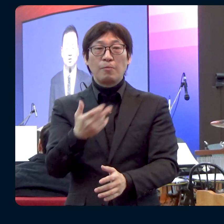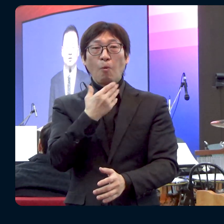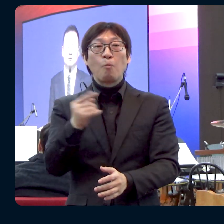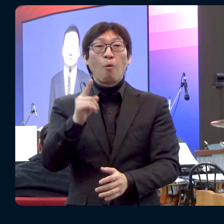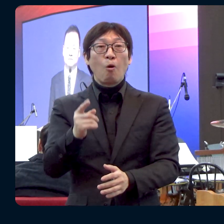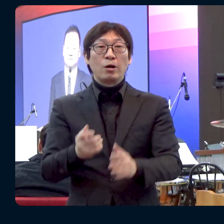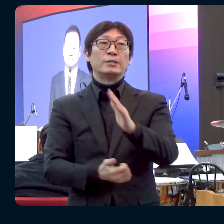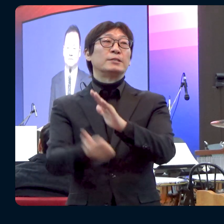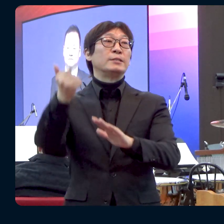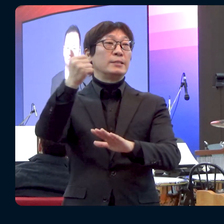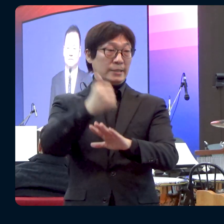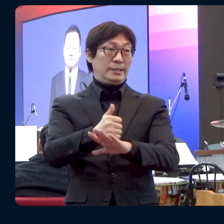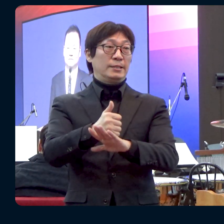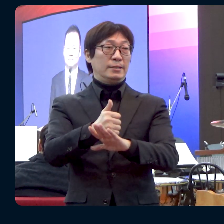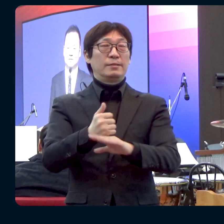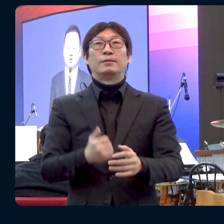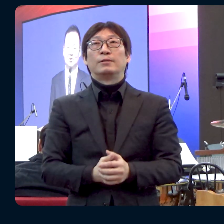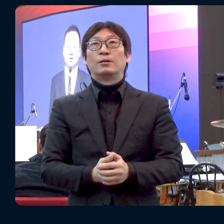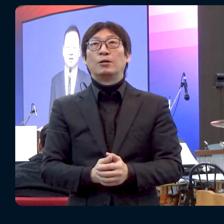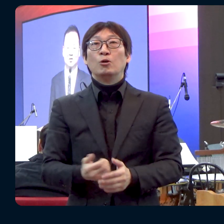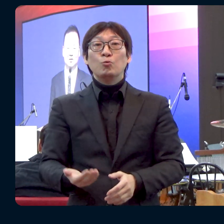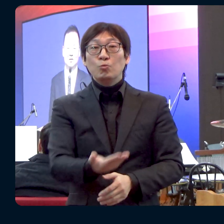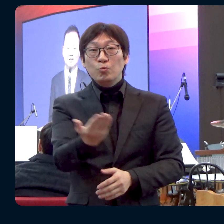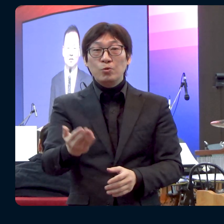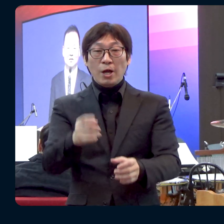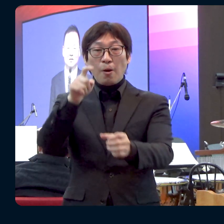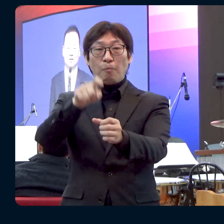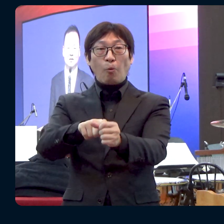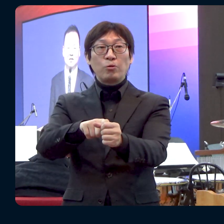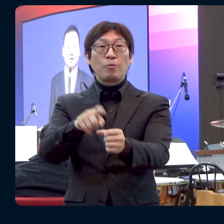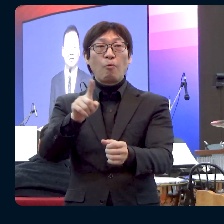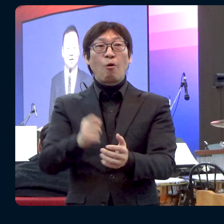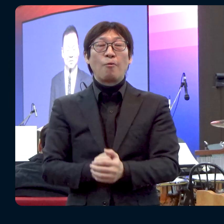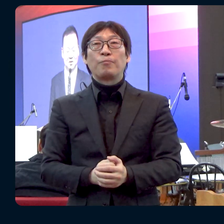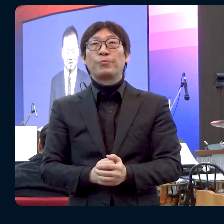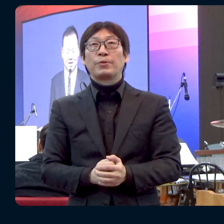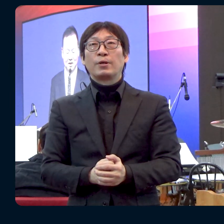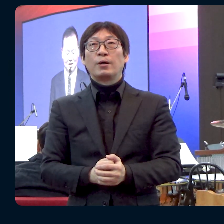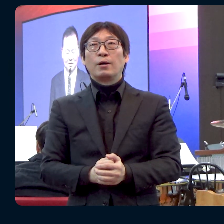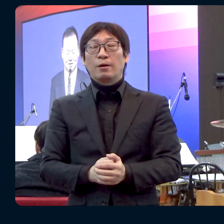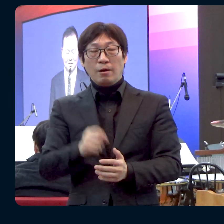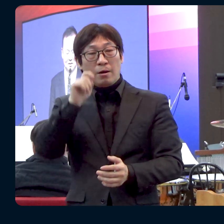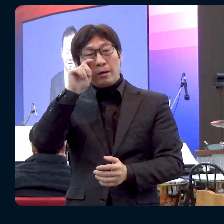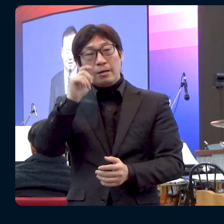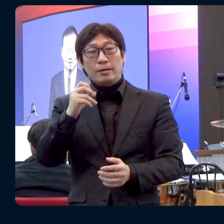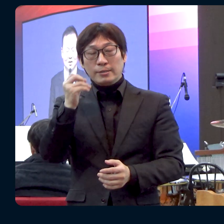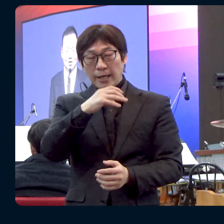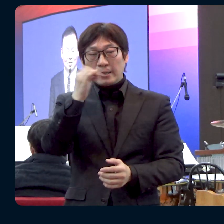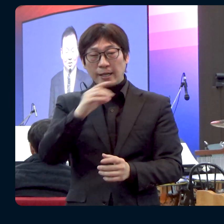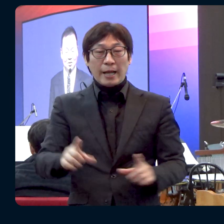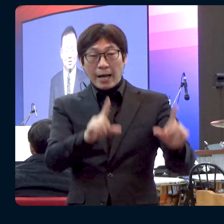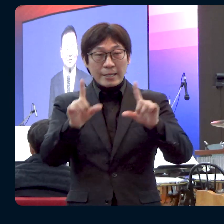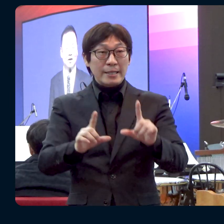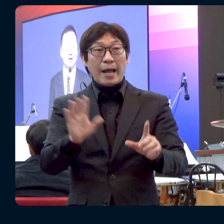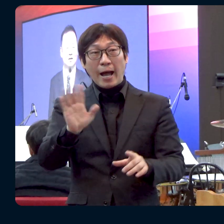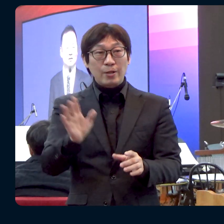승리입니다. 우리의 목적은 어떻게 해서든지 살아남는 것이